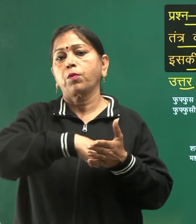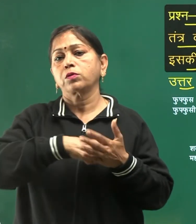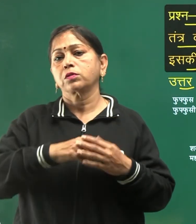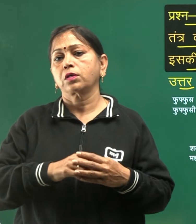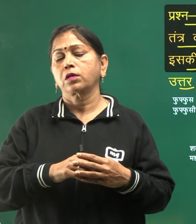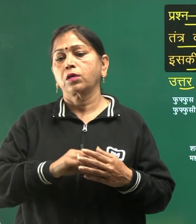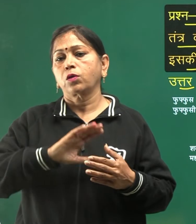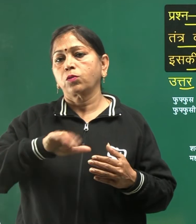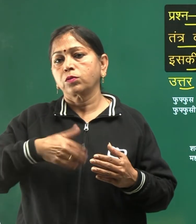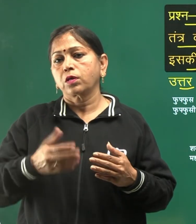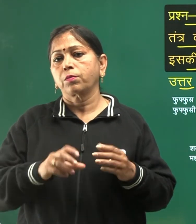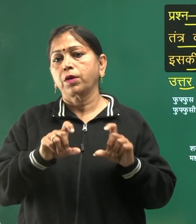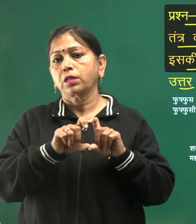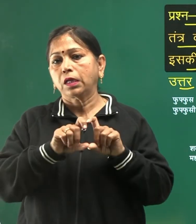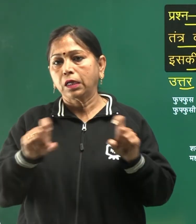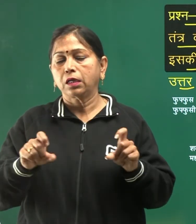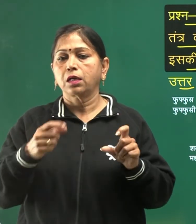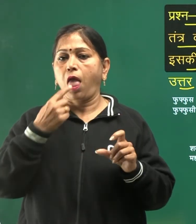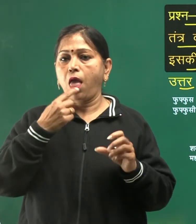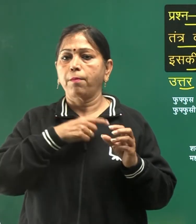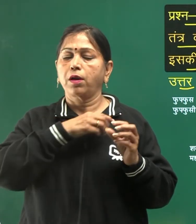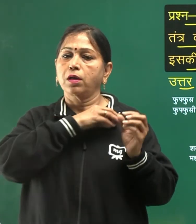शरीर को जाता है।